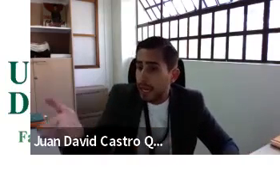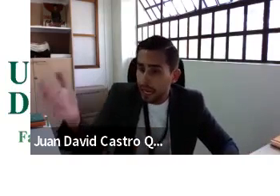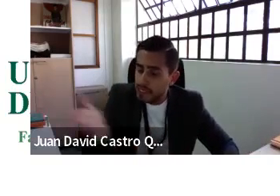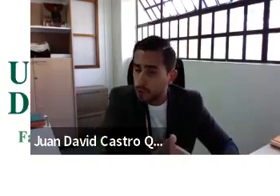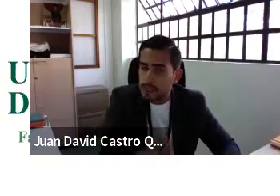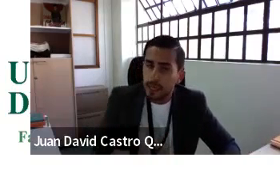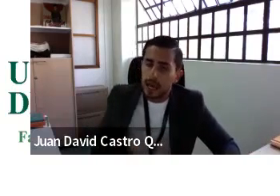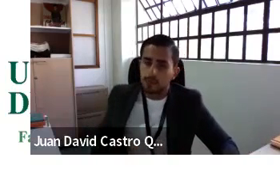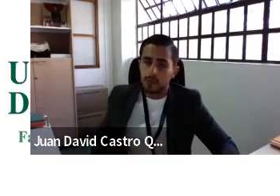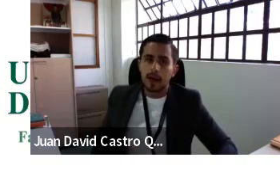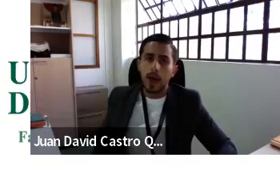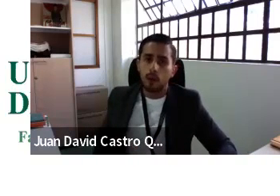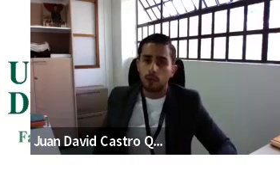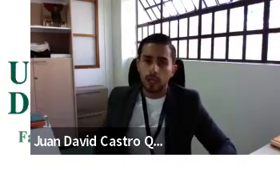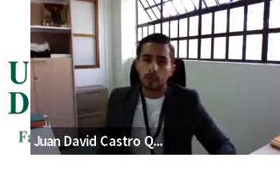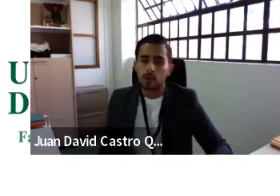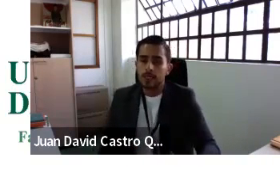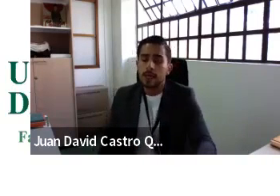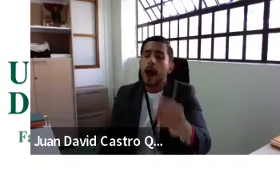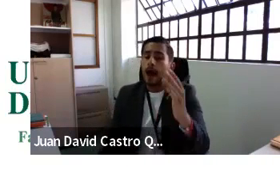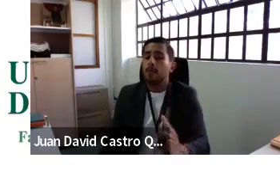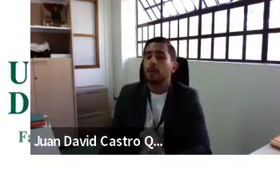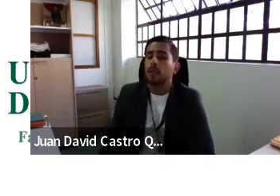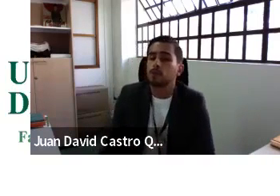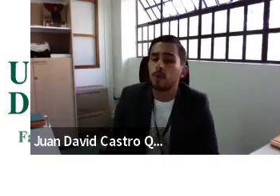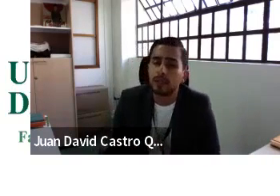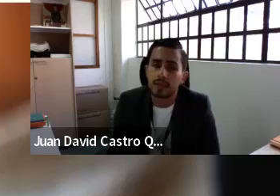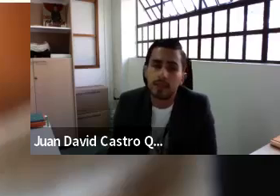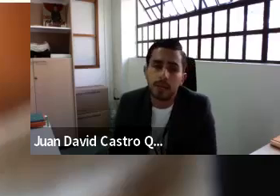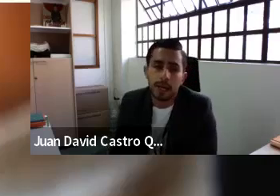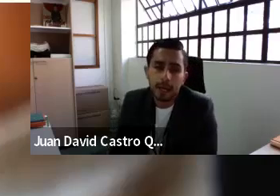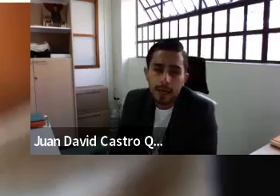las potencialidades que cada uno tiene. Entonces, aquí propendemos por interdisciplinaridad